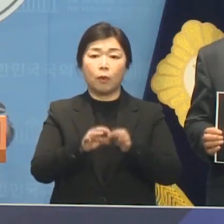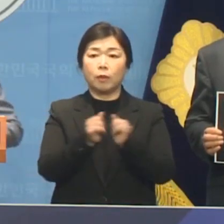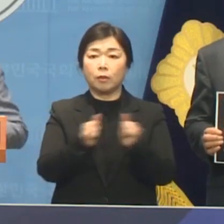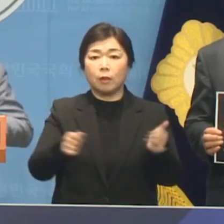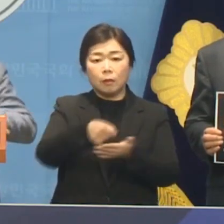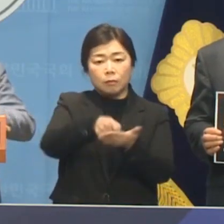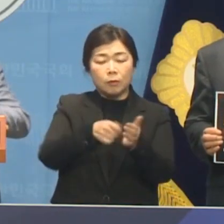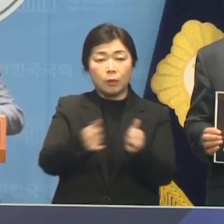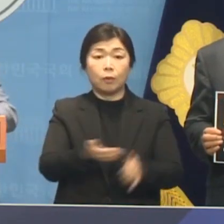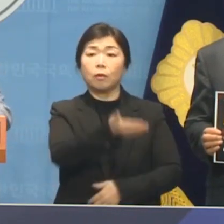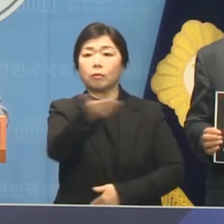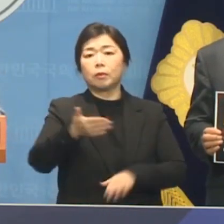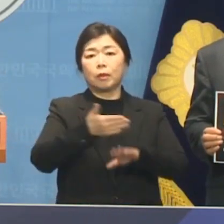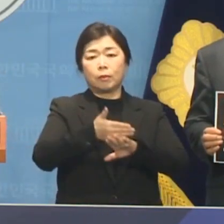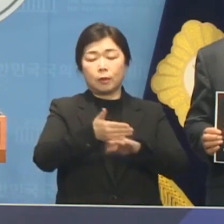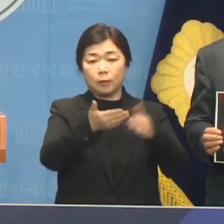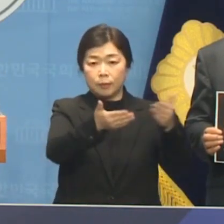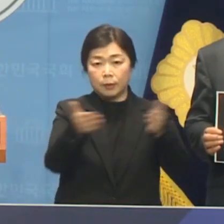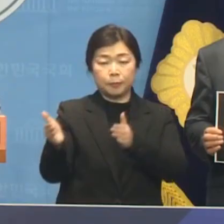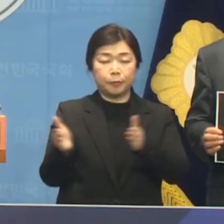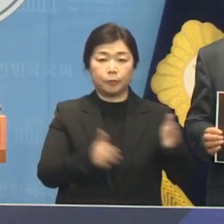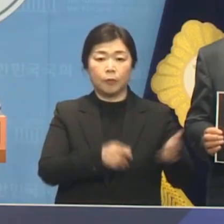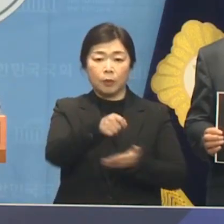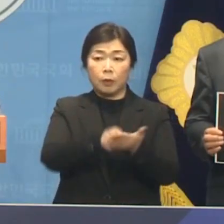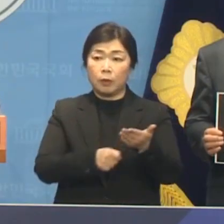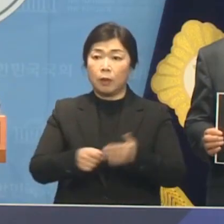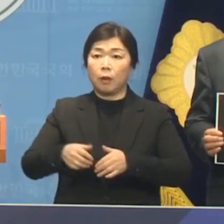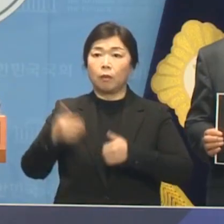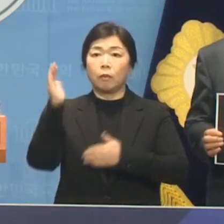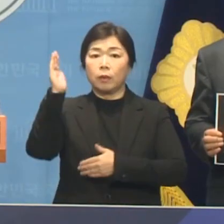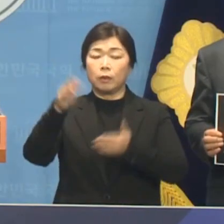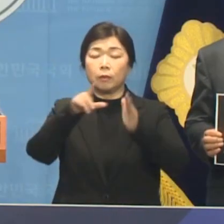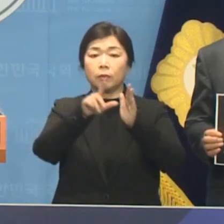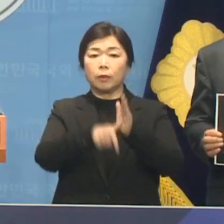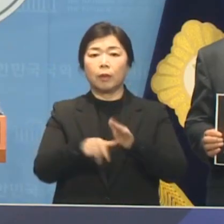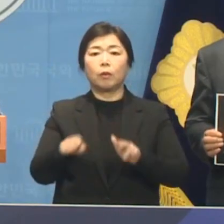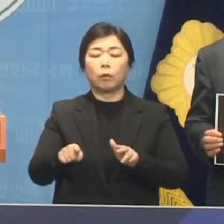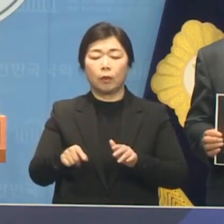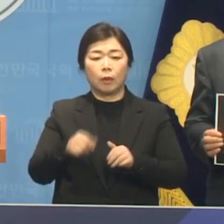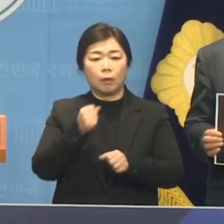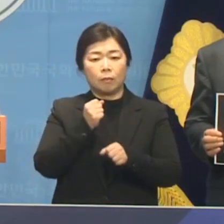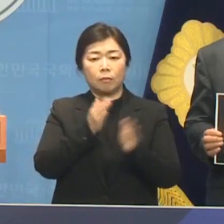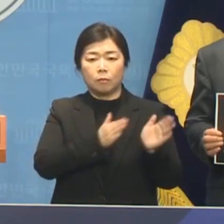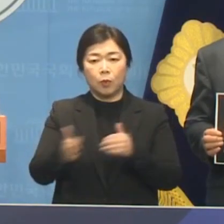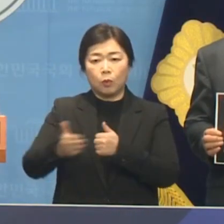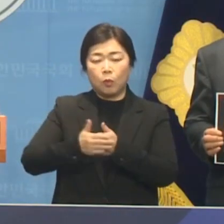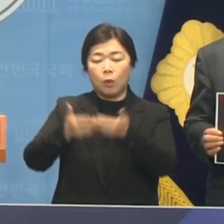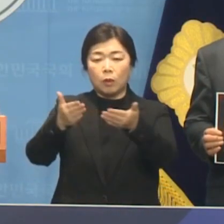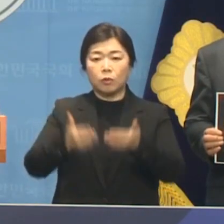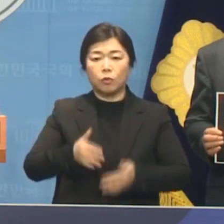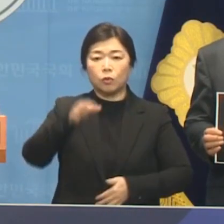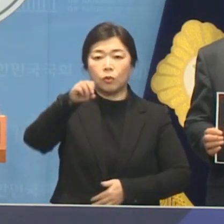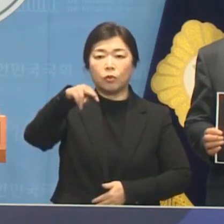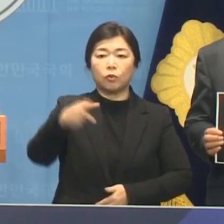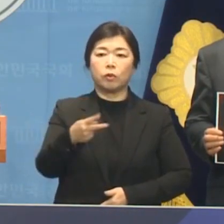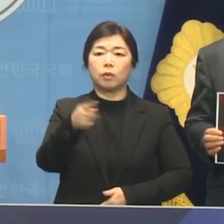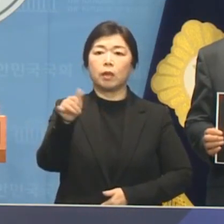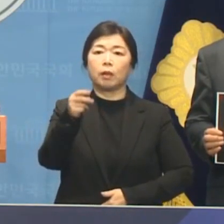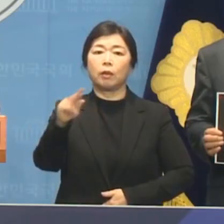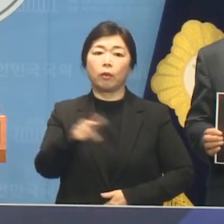여러분께 감사드리고, 또한 기자회견의 자리를 마련해 주신 우리 윤상현